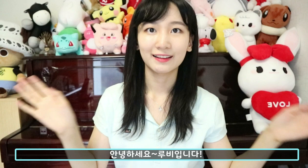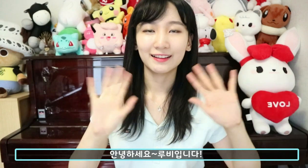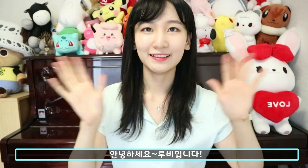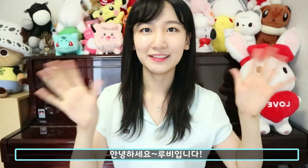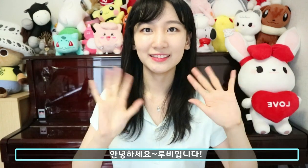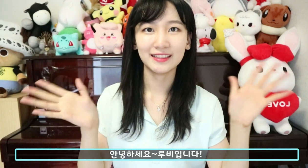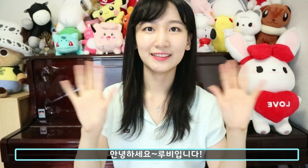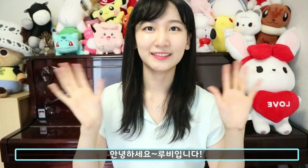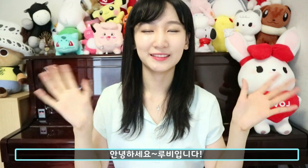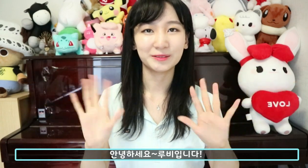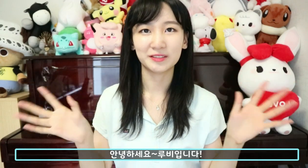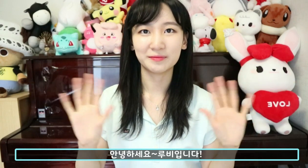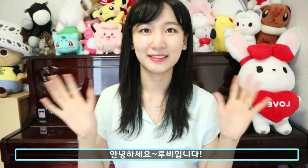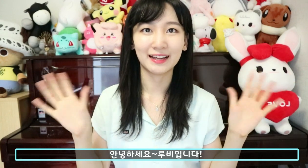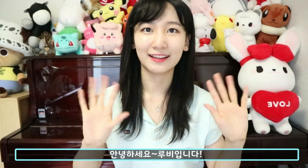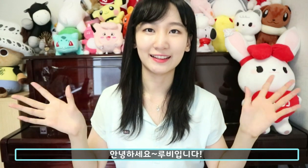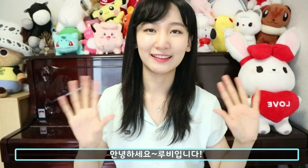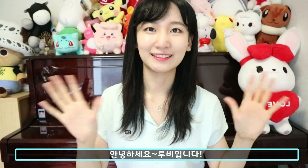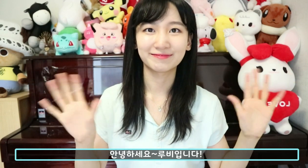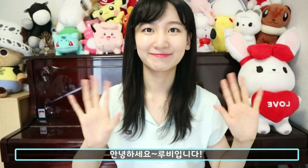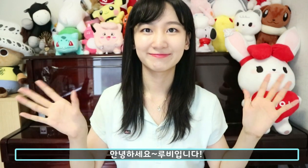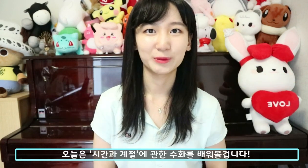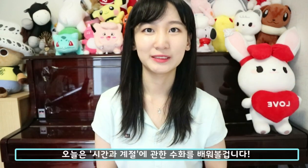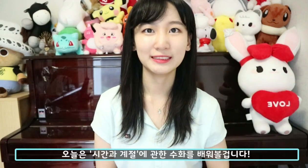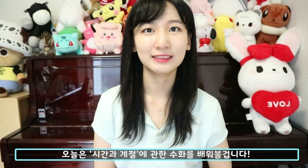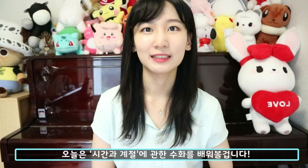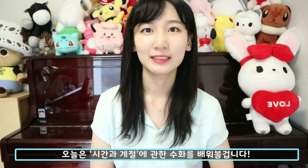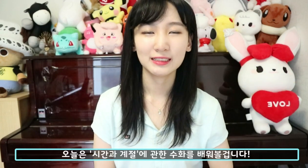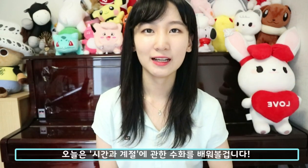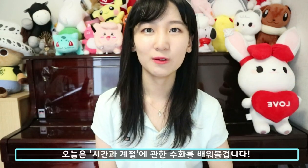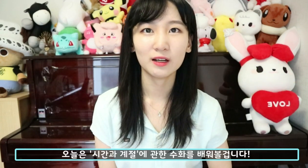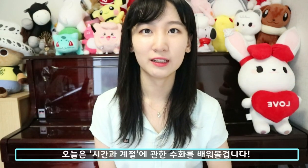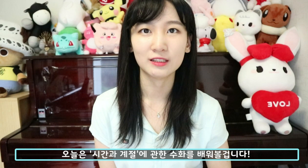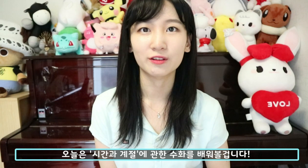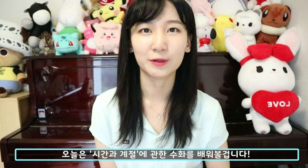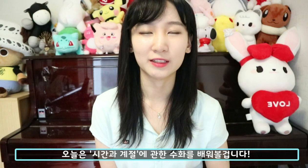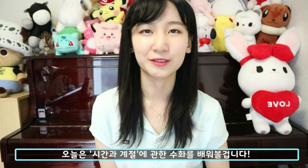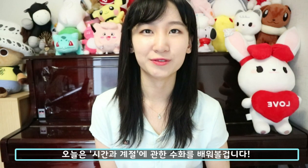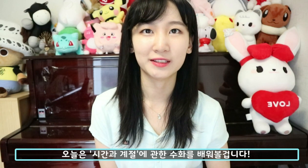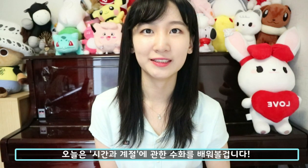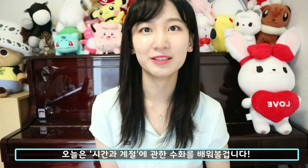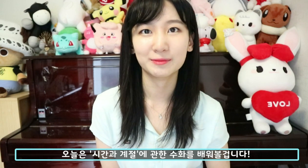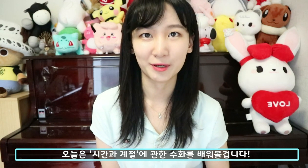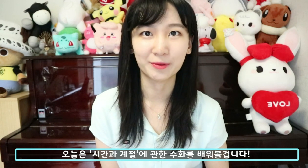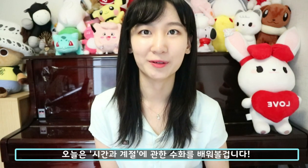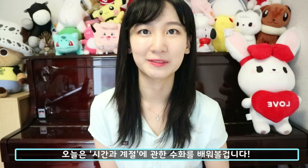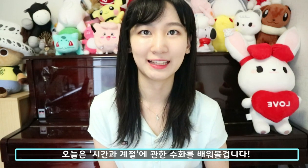안녕하세요. 루비입니다. 오늘은 시간과 계절에 관한 수화를 배워볼 겁니다.